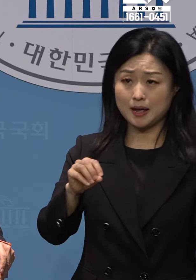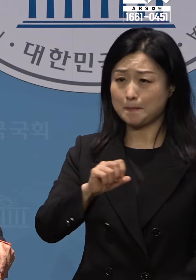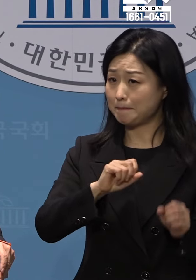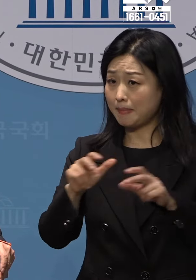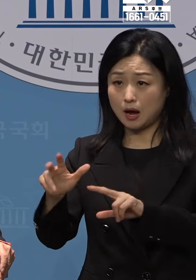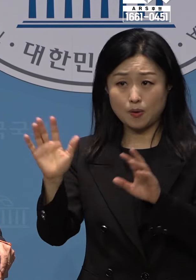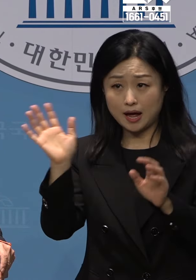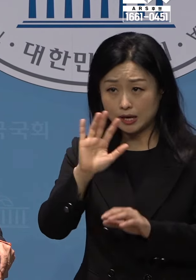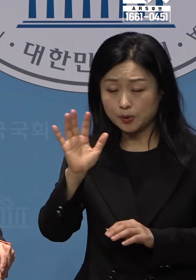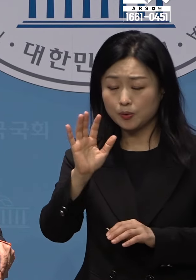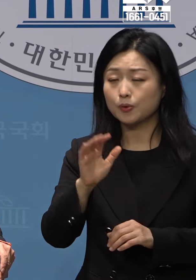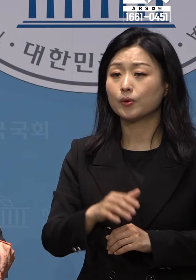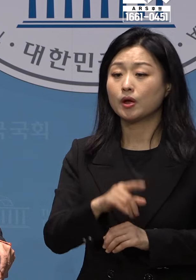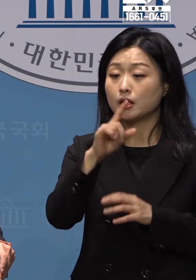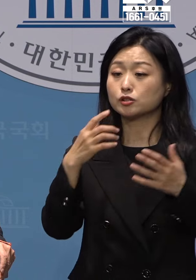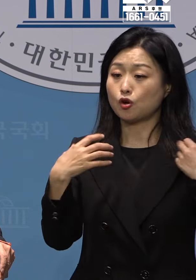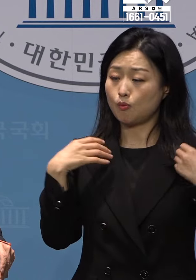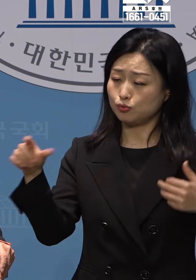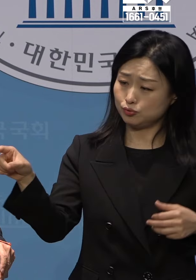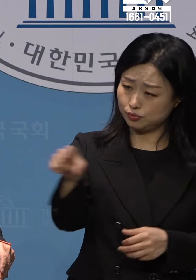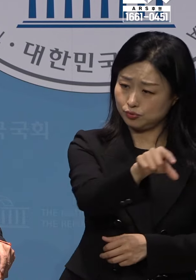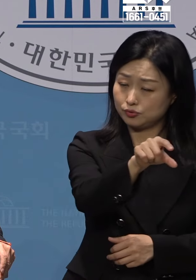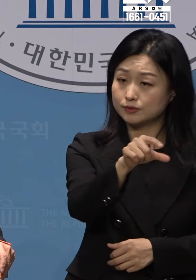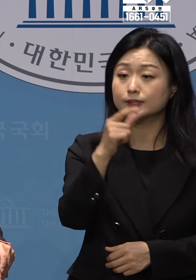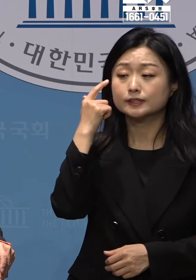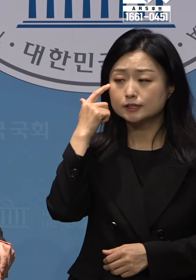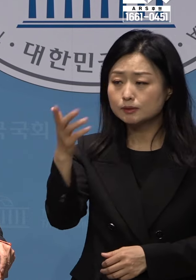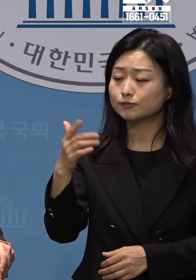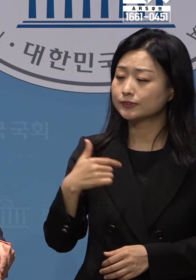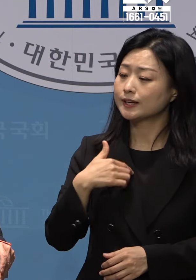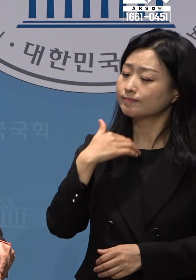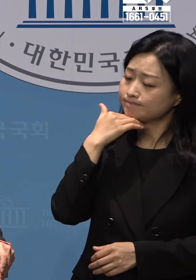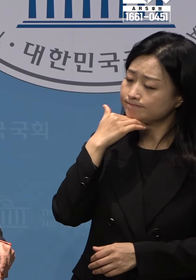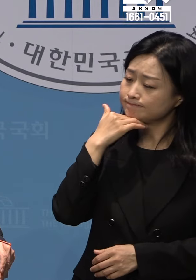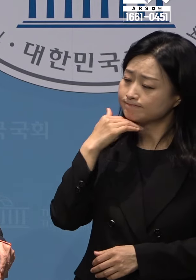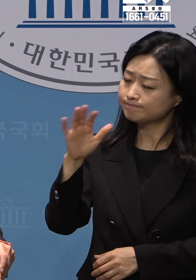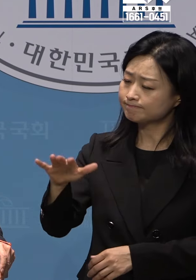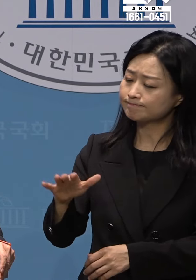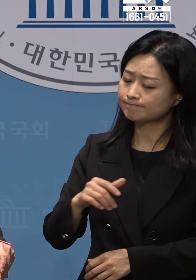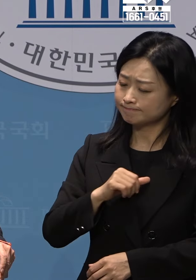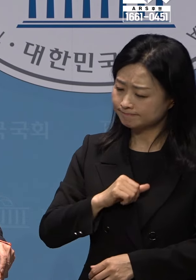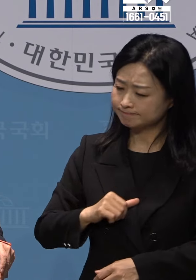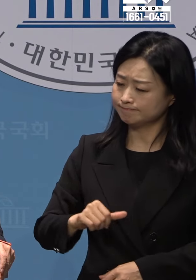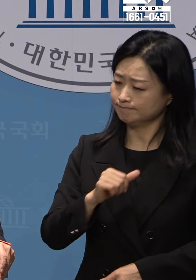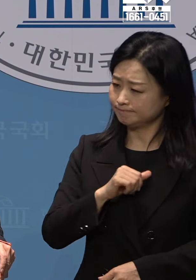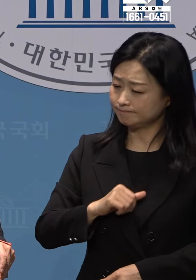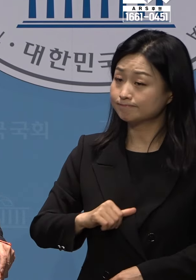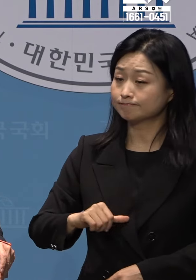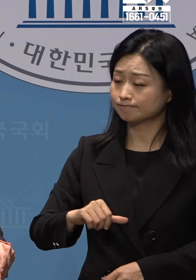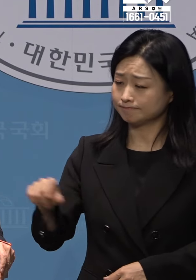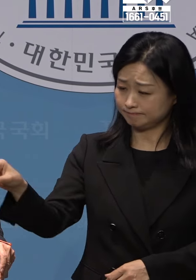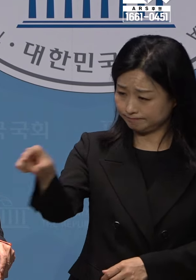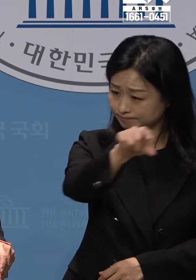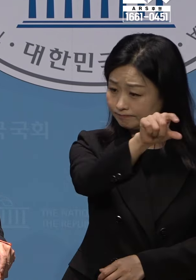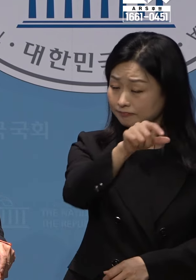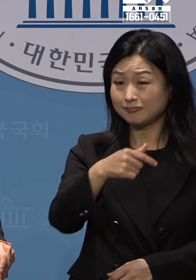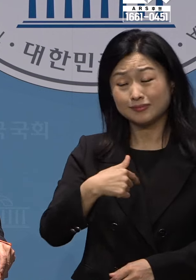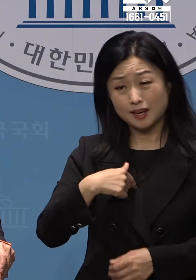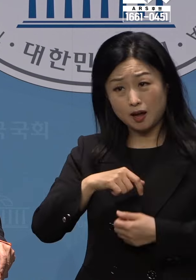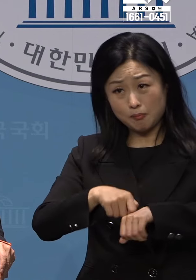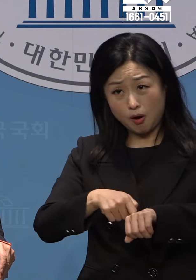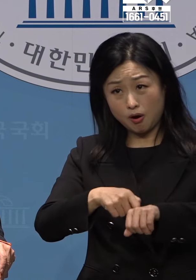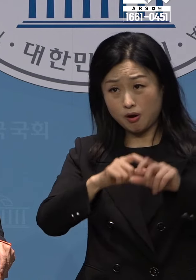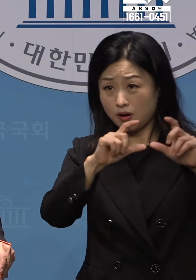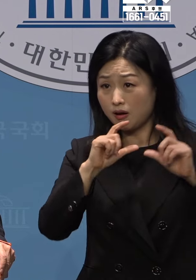않고 피감기관에 대한 질의를 하도록 자제를 요청하고 또 요청했습니다. 이러한 저를 징계